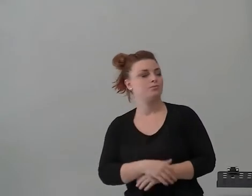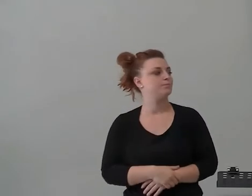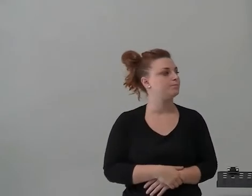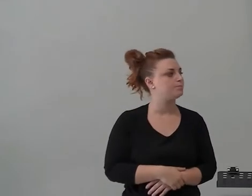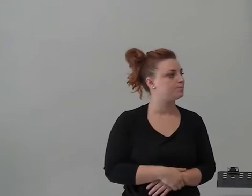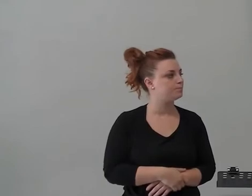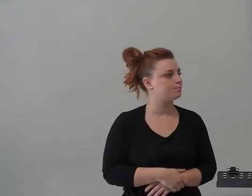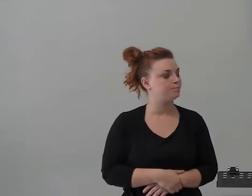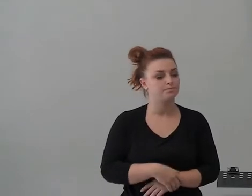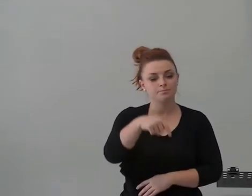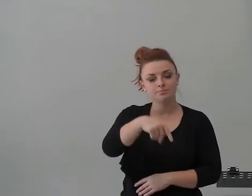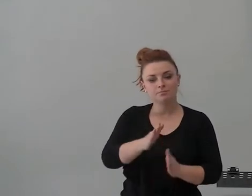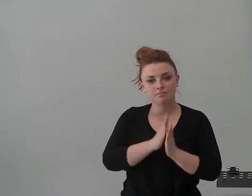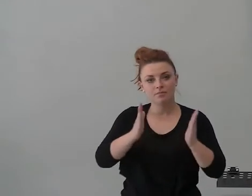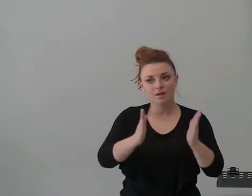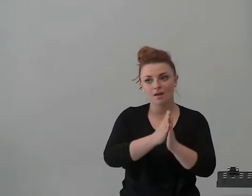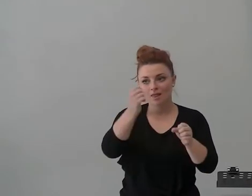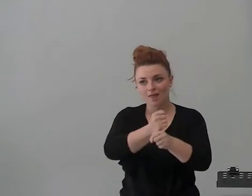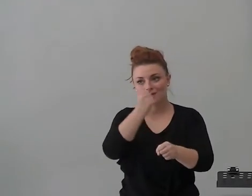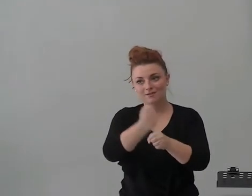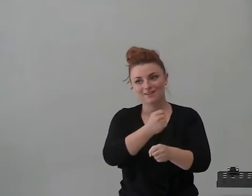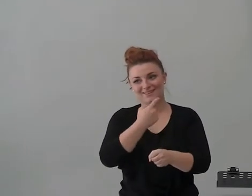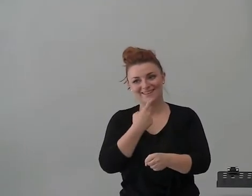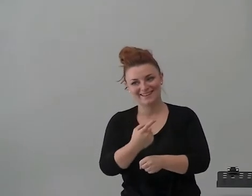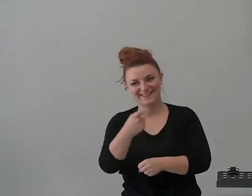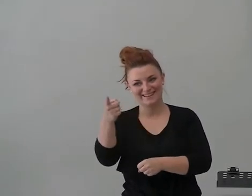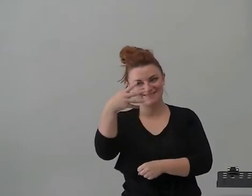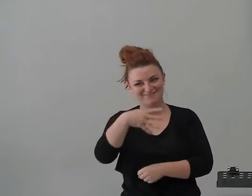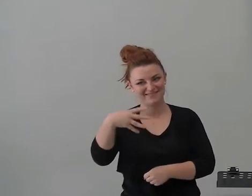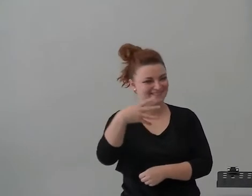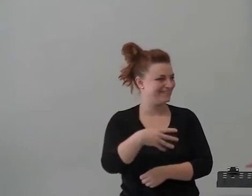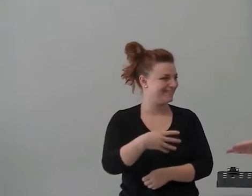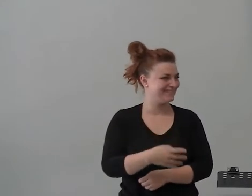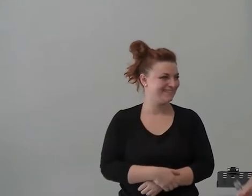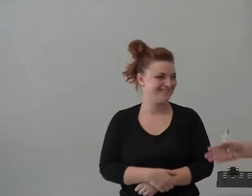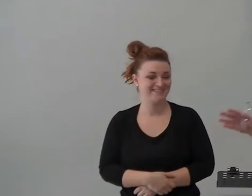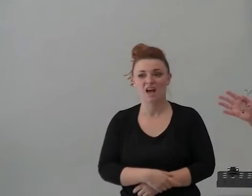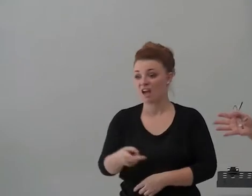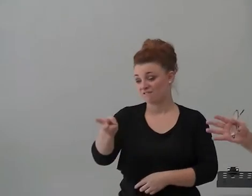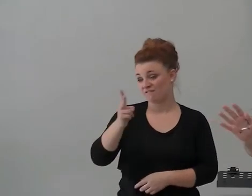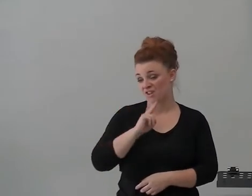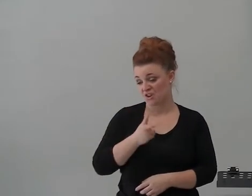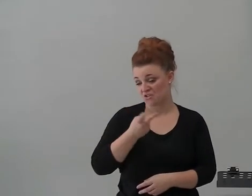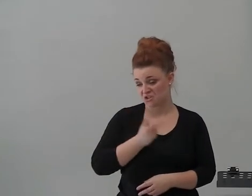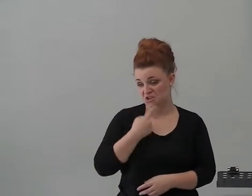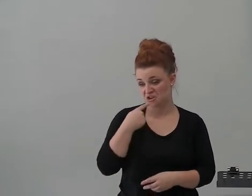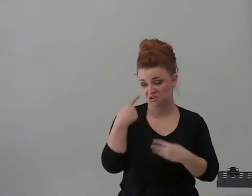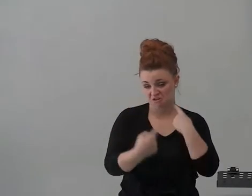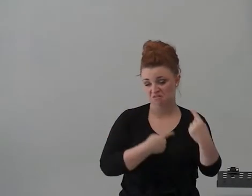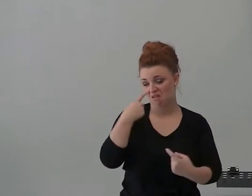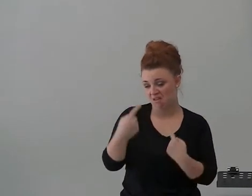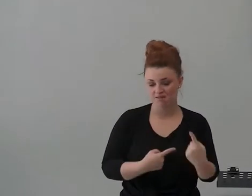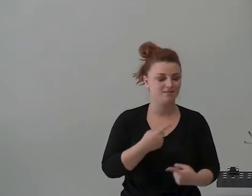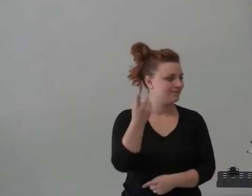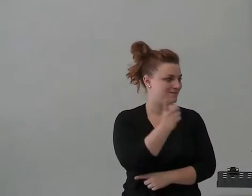non è stata un'opera di Marco, anche se lo dice sempre. Non è vero, non è stata una valuta.